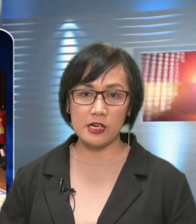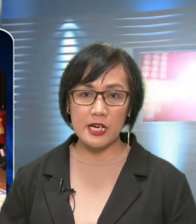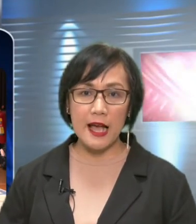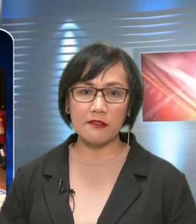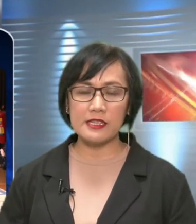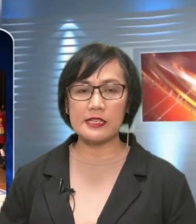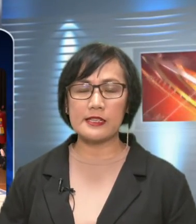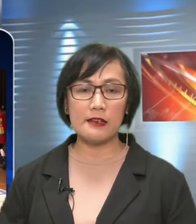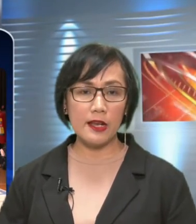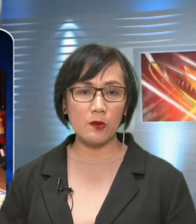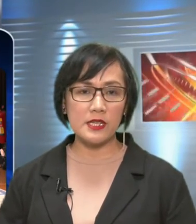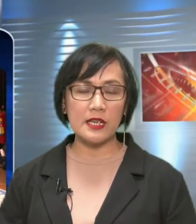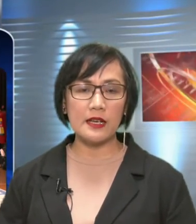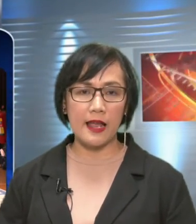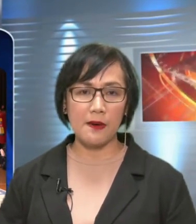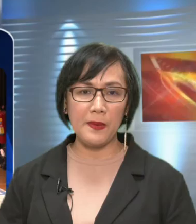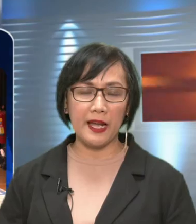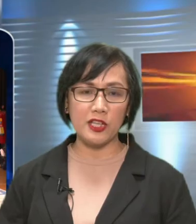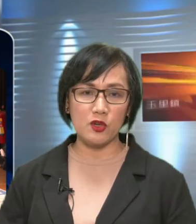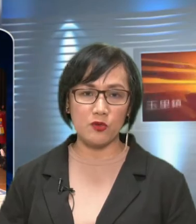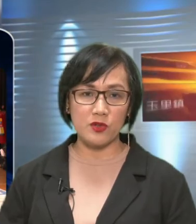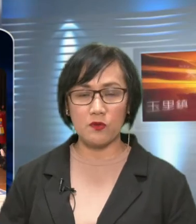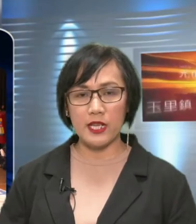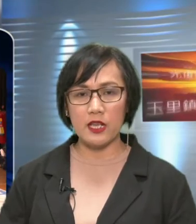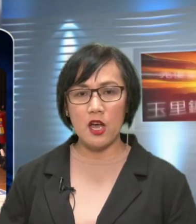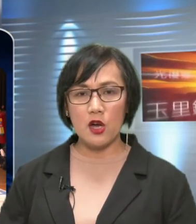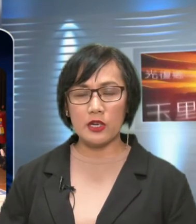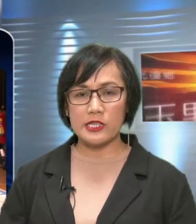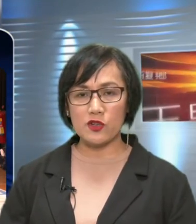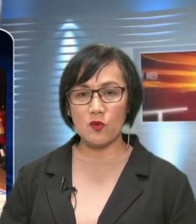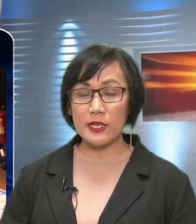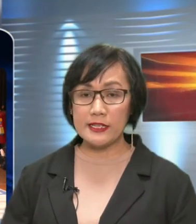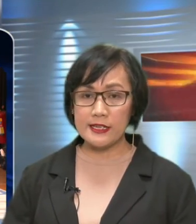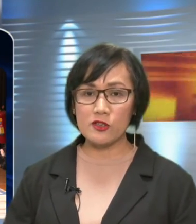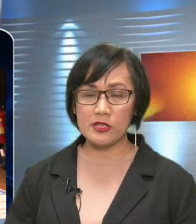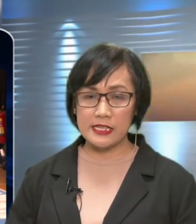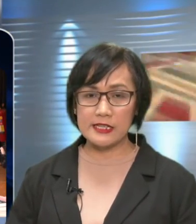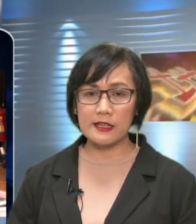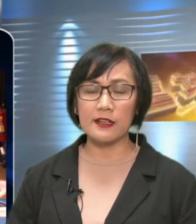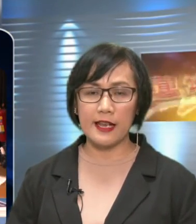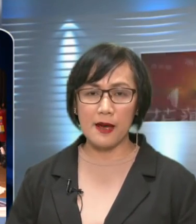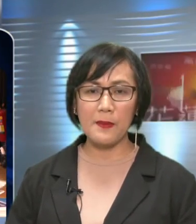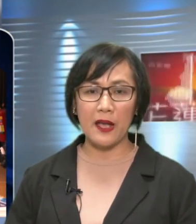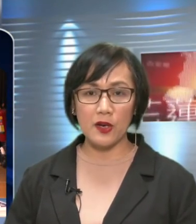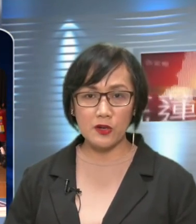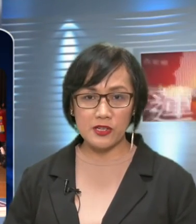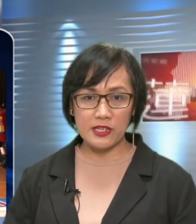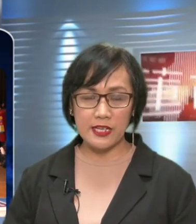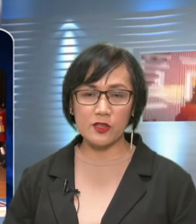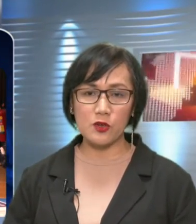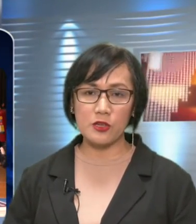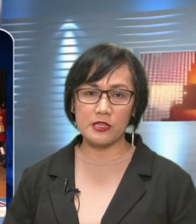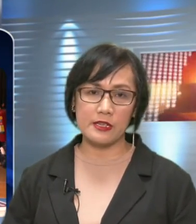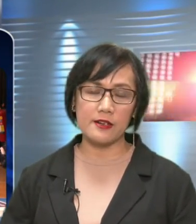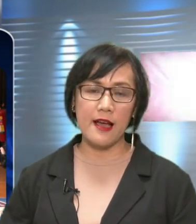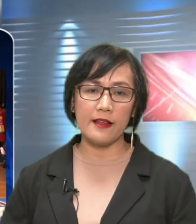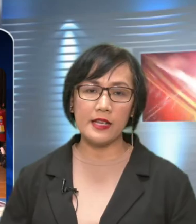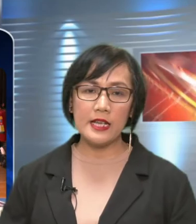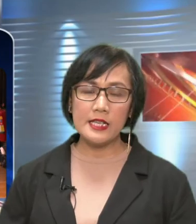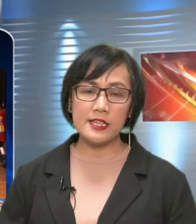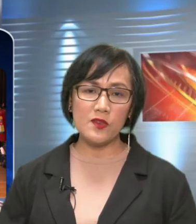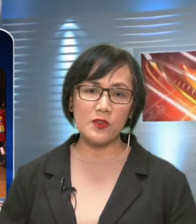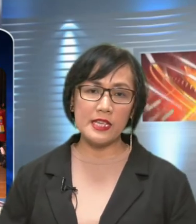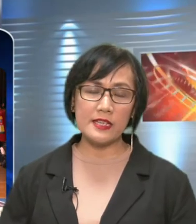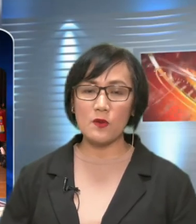确诊个案新增6295例，而其中花莲县则新增了220例确诊个